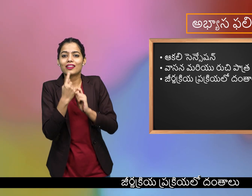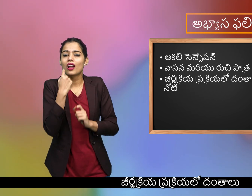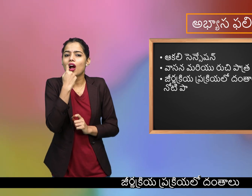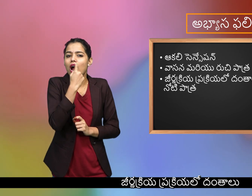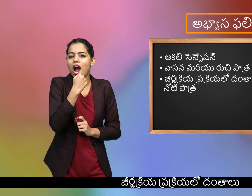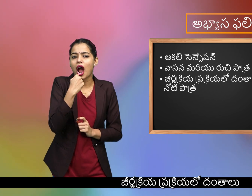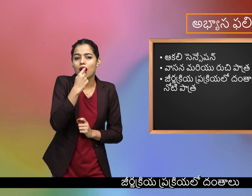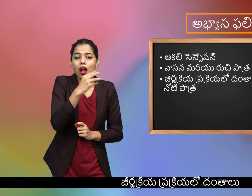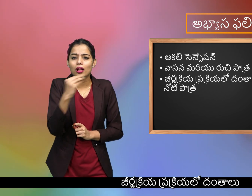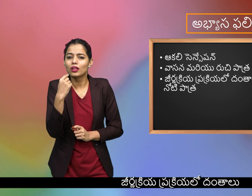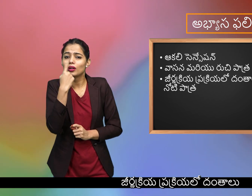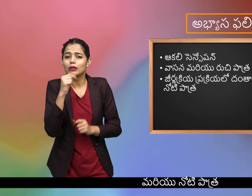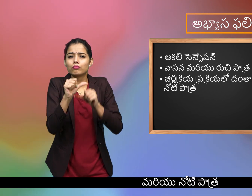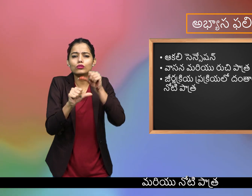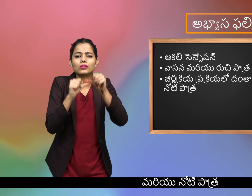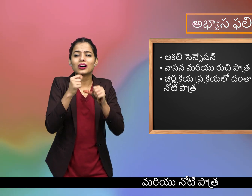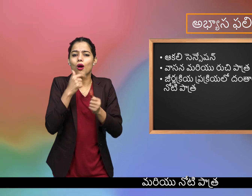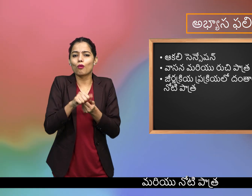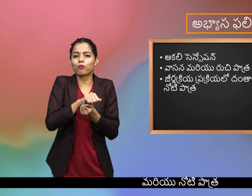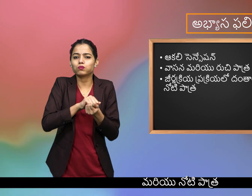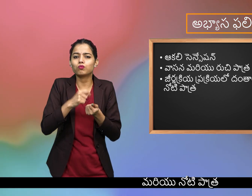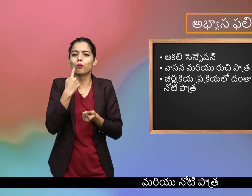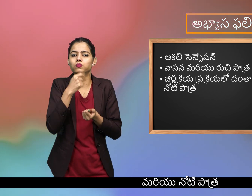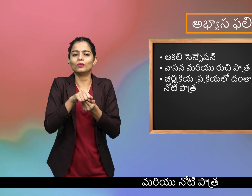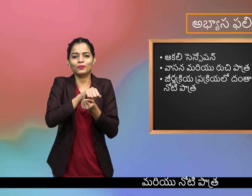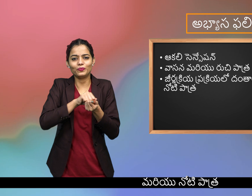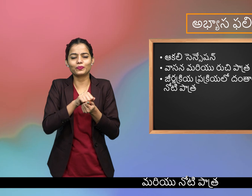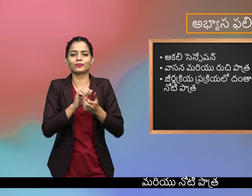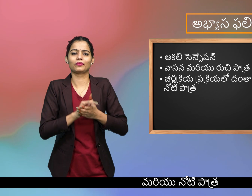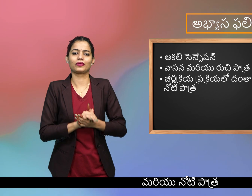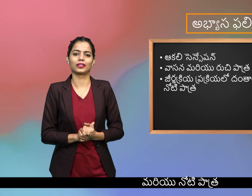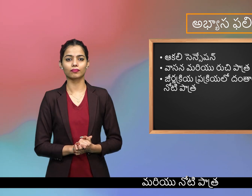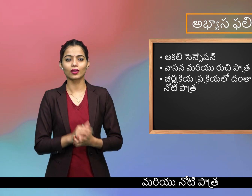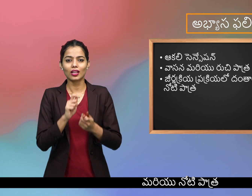జీర్ణక్రియ ప్రక్రియలో దంతాలు మరియు నోటి పాత్ర,